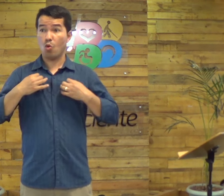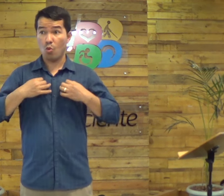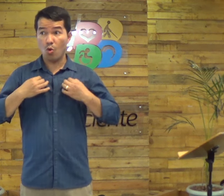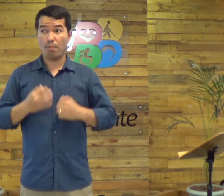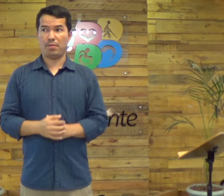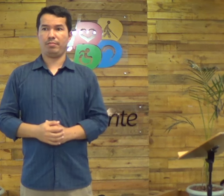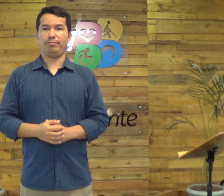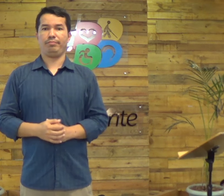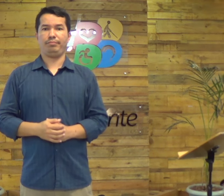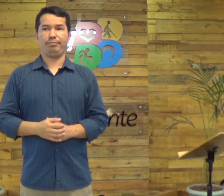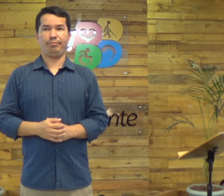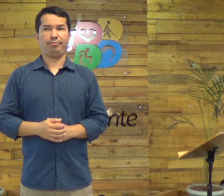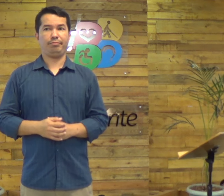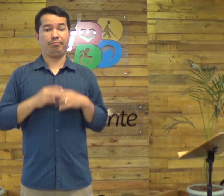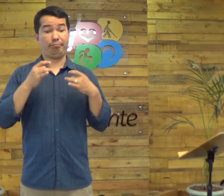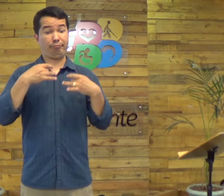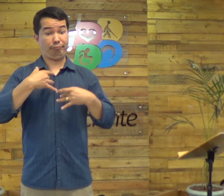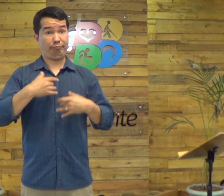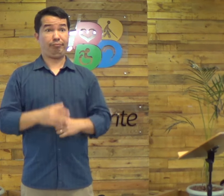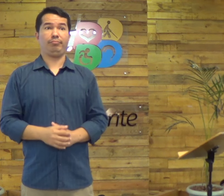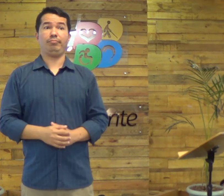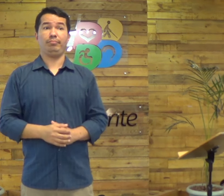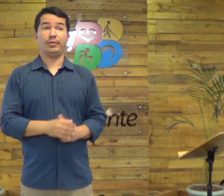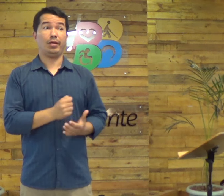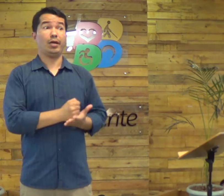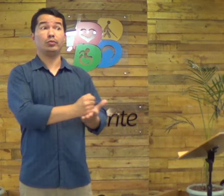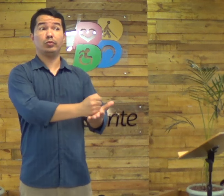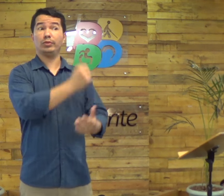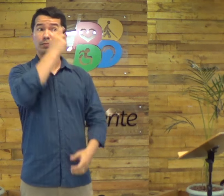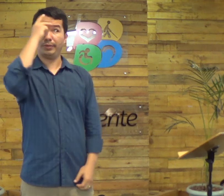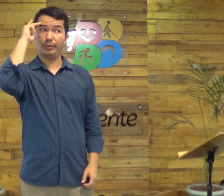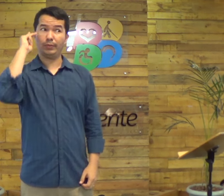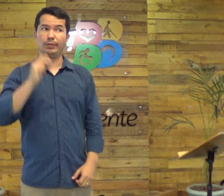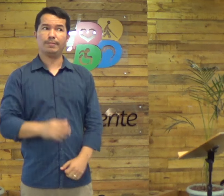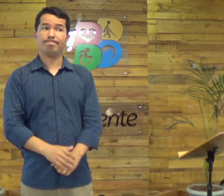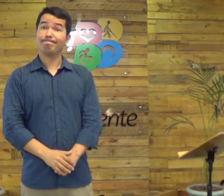é tempo, é dinheiro, sabe, tem que investir na pessoa,